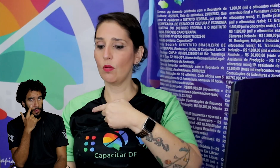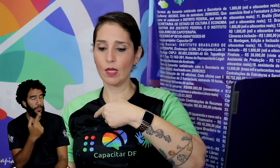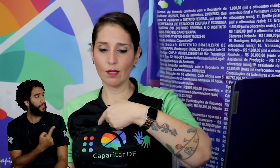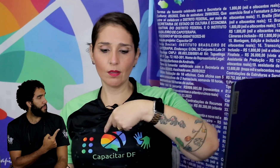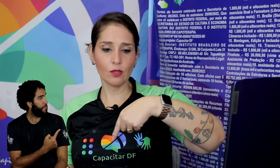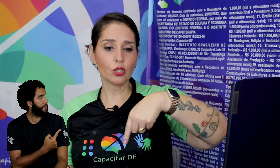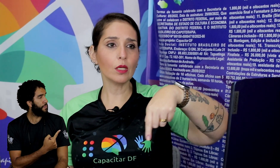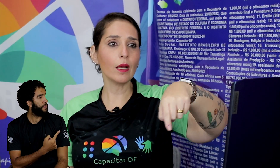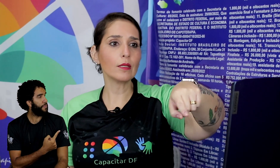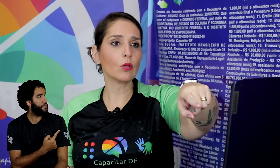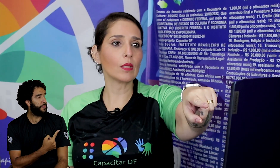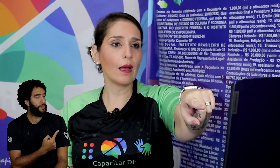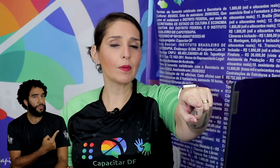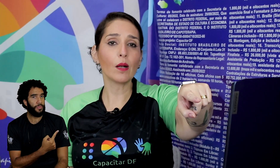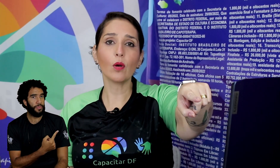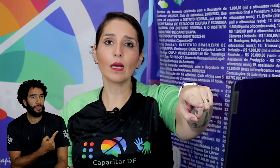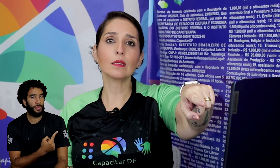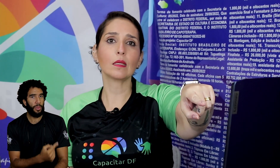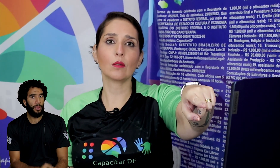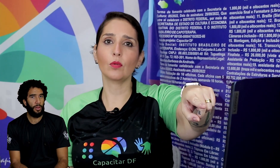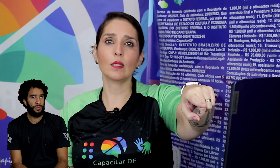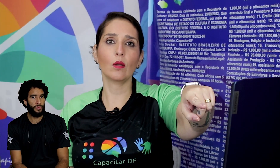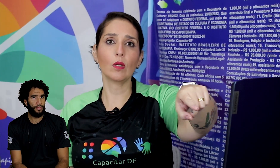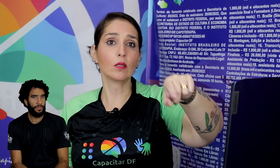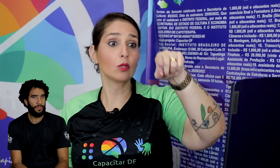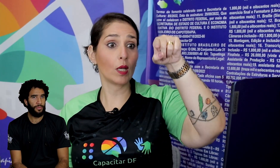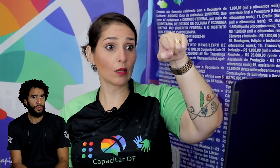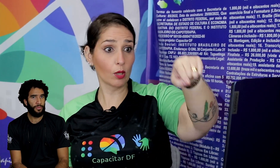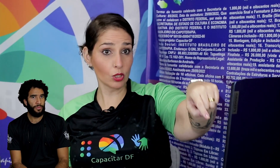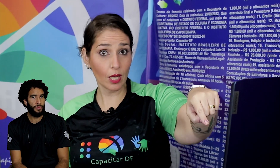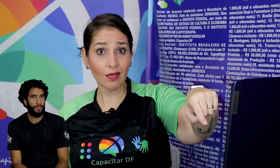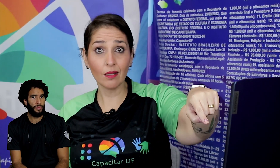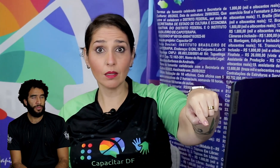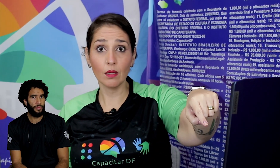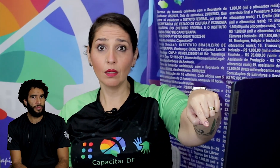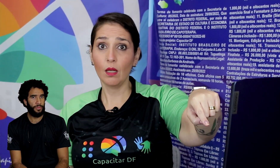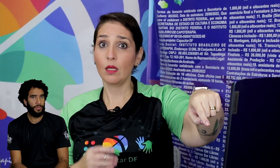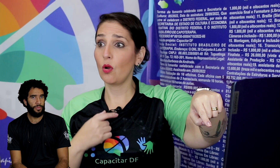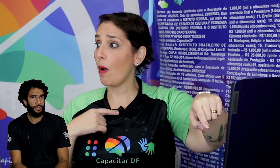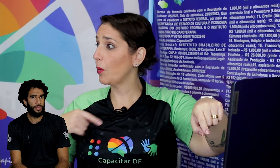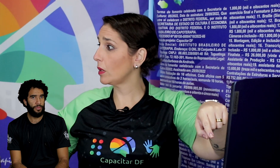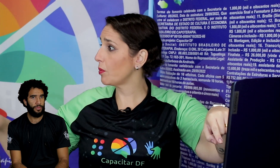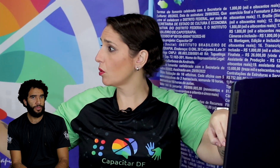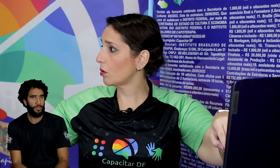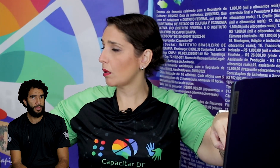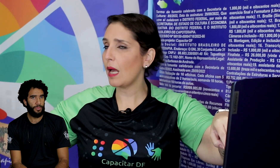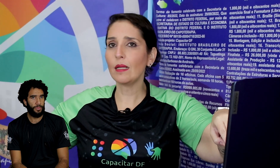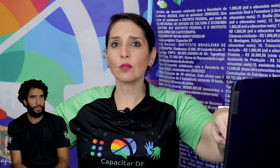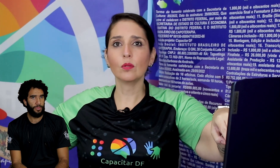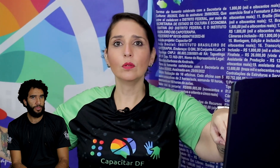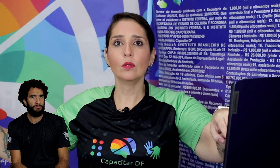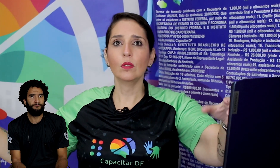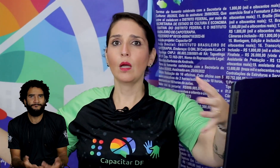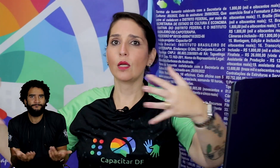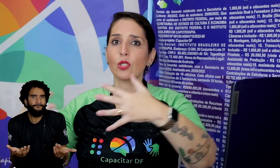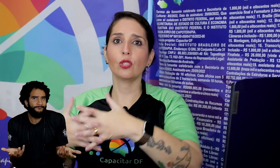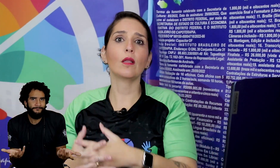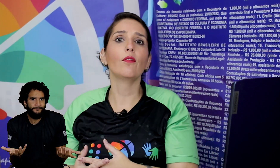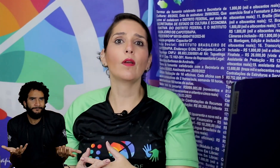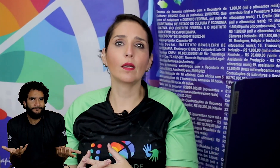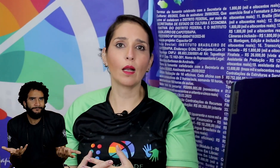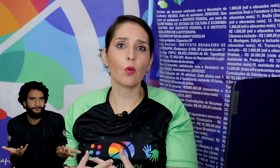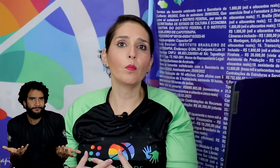Eu tenho que direcionar para a localização do restaurante. Se o restaurante é aqui e eu apontar para o outro lado, a